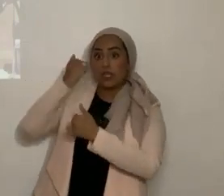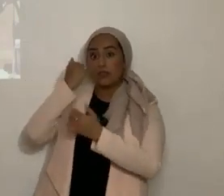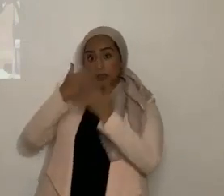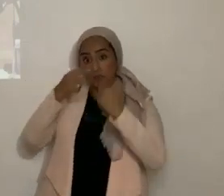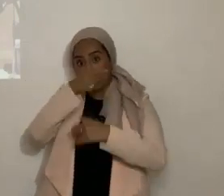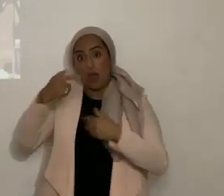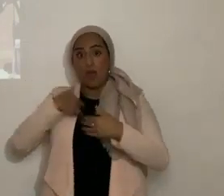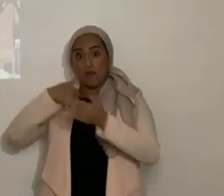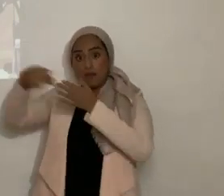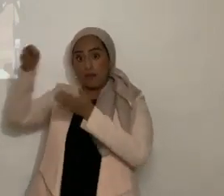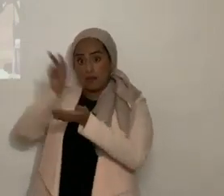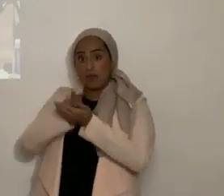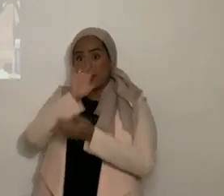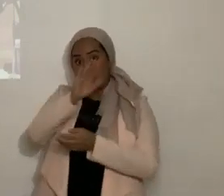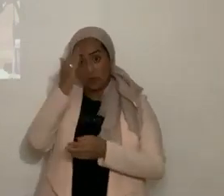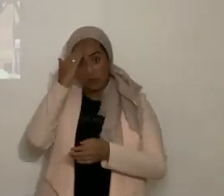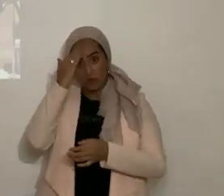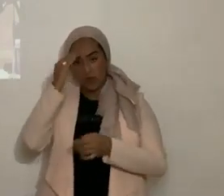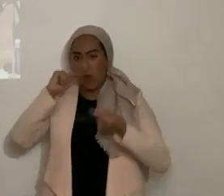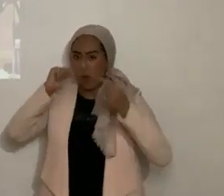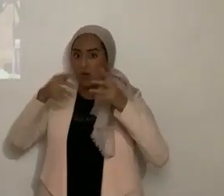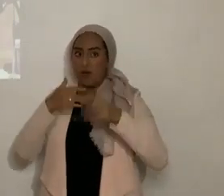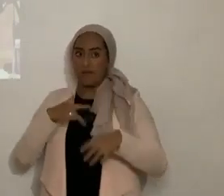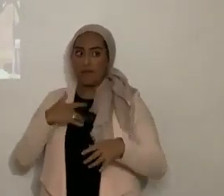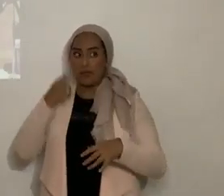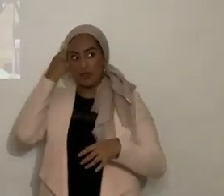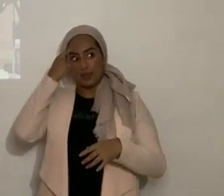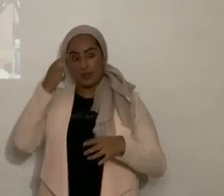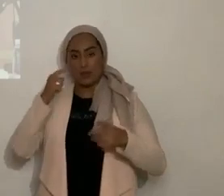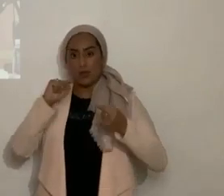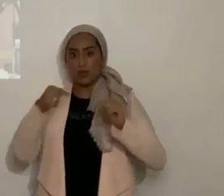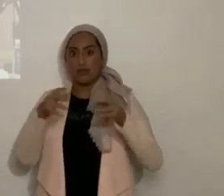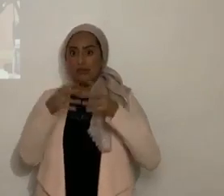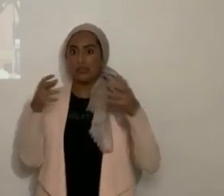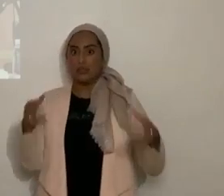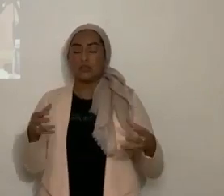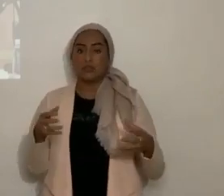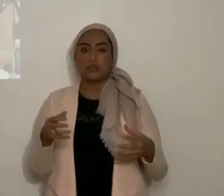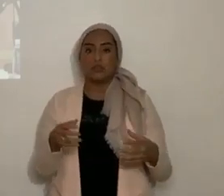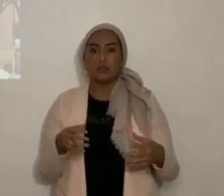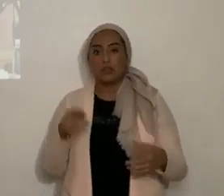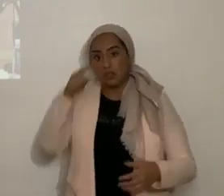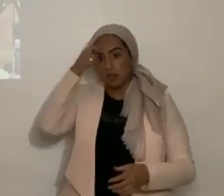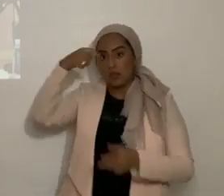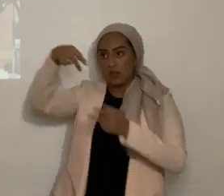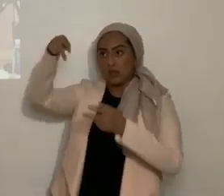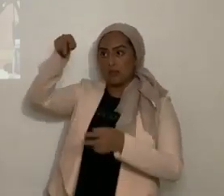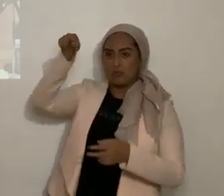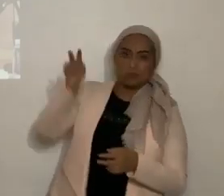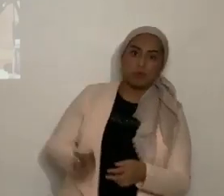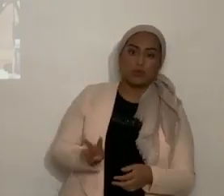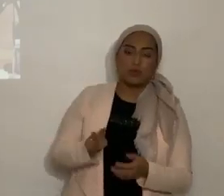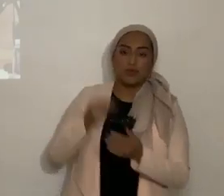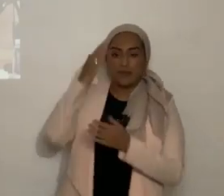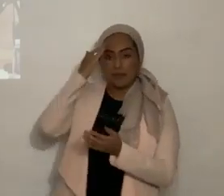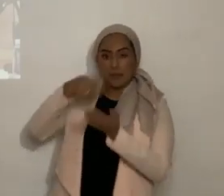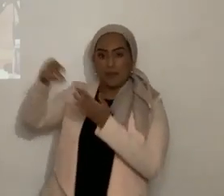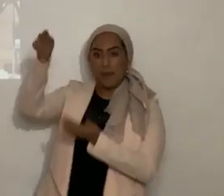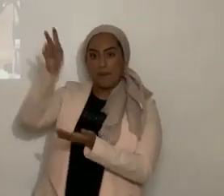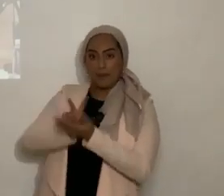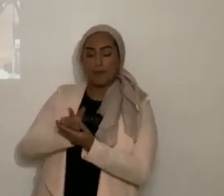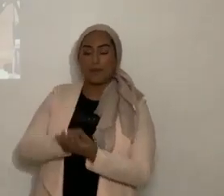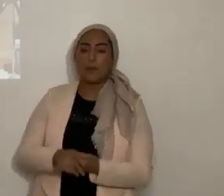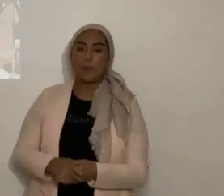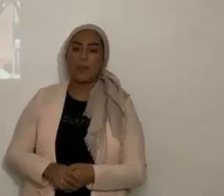de ustedes se ha caído de un caballo, sabrá qué tanto duele. Yo me imagino que debe ser algo fuerte, porque cae uno de golpe, o sea, no es poco a